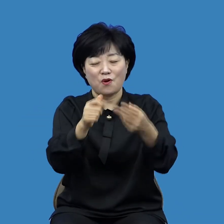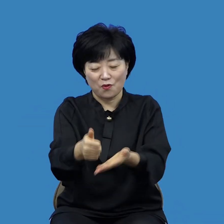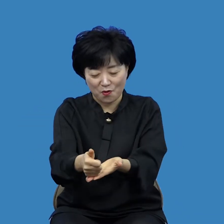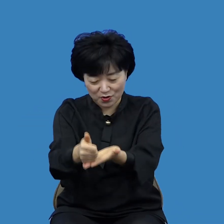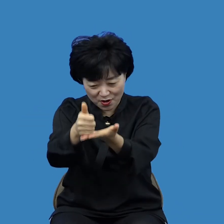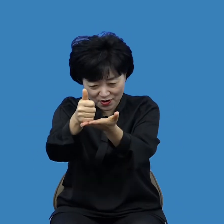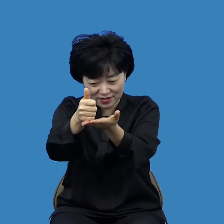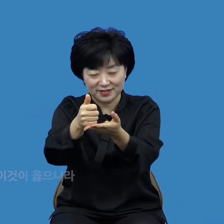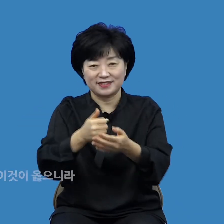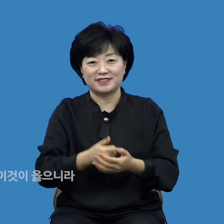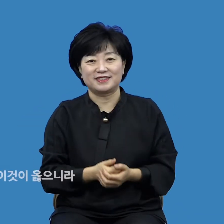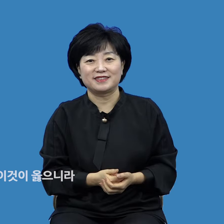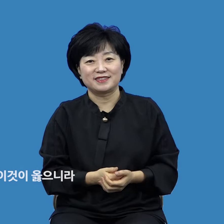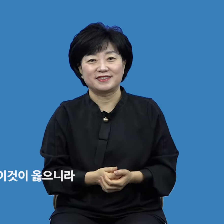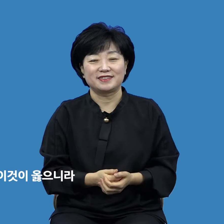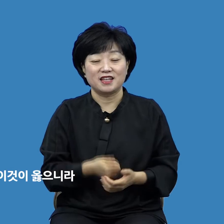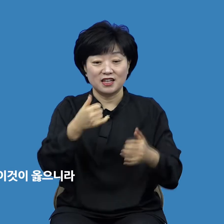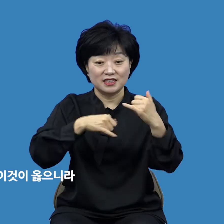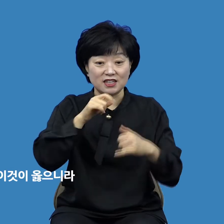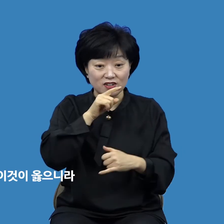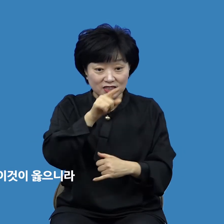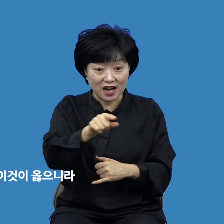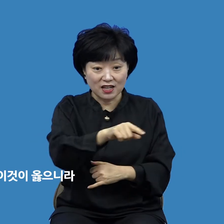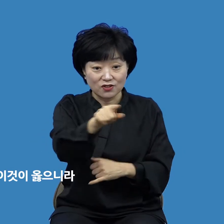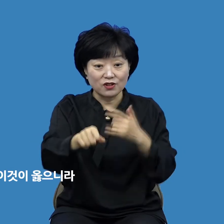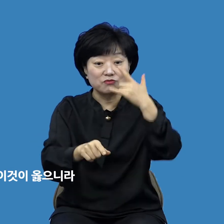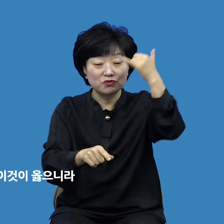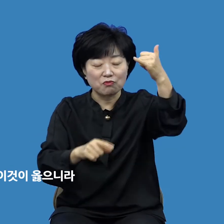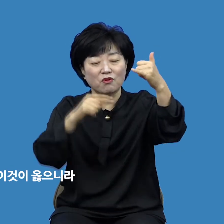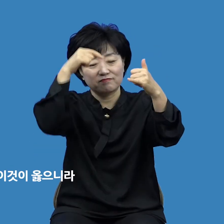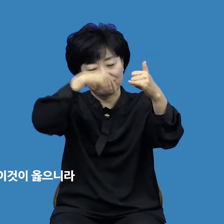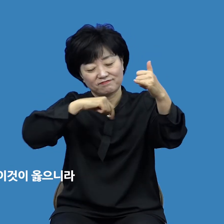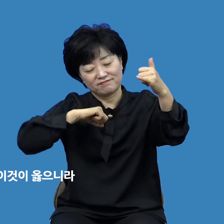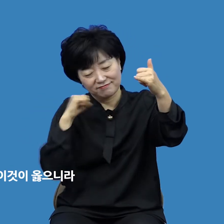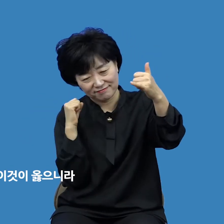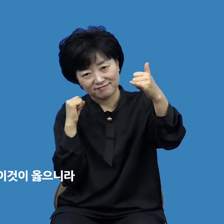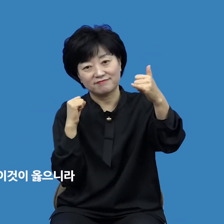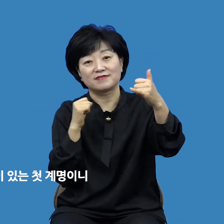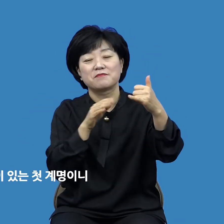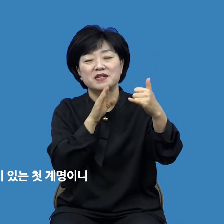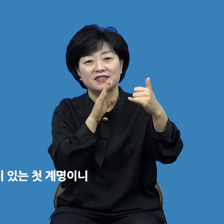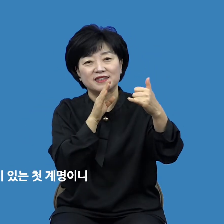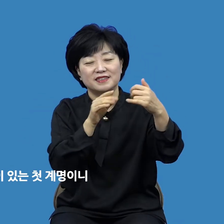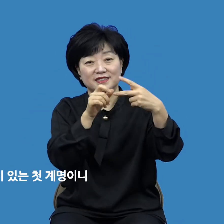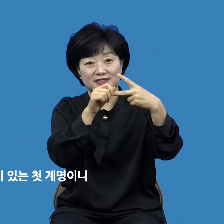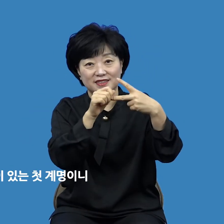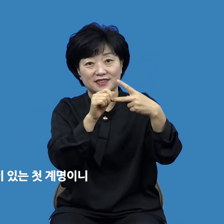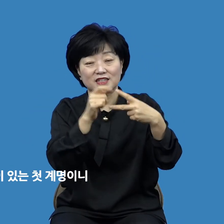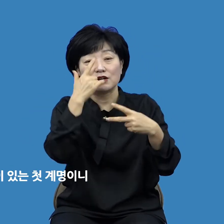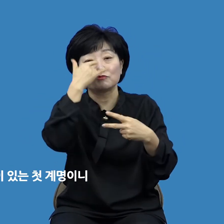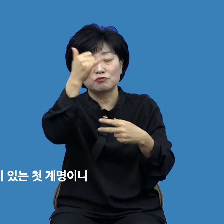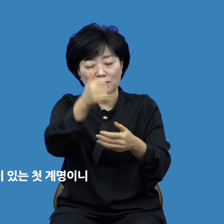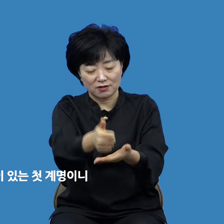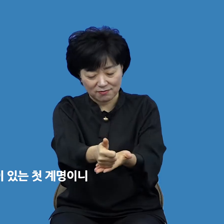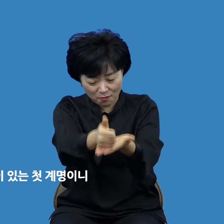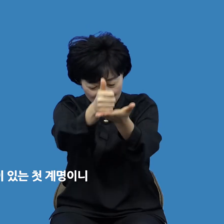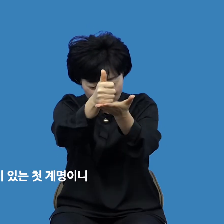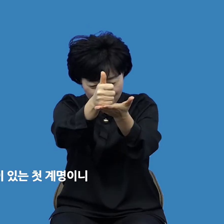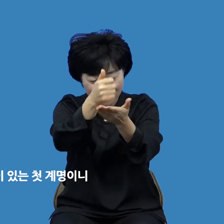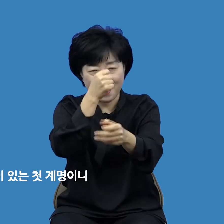공경하라고 가르칩니다. 자녀들아 주 안에서 너희 부모에게 순종하라. 이것이 옳으니라. 내 아버지와 어머니를